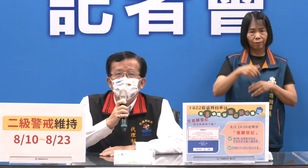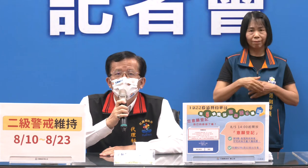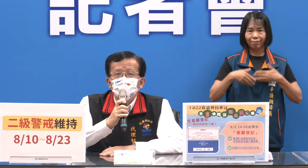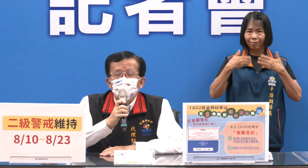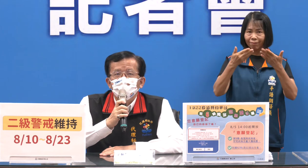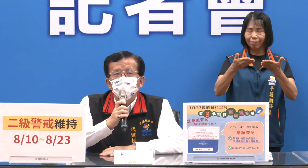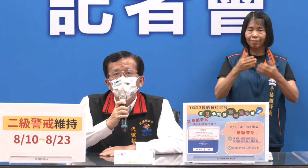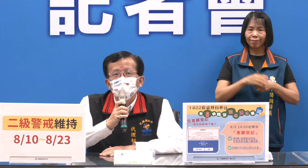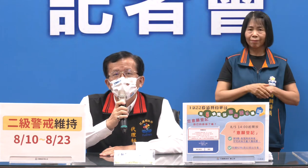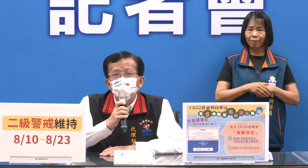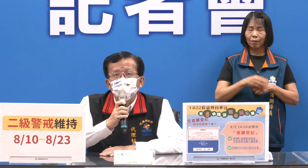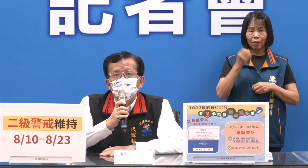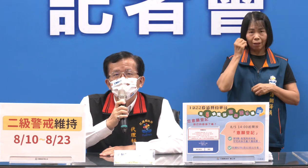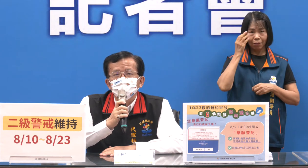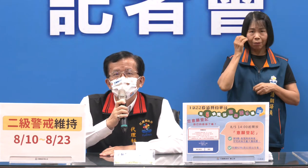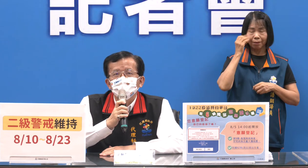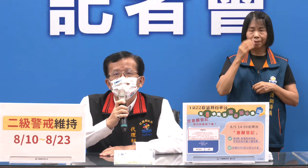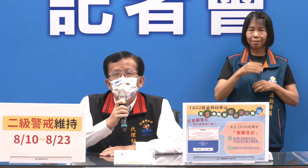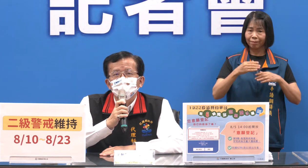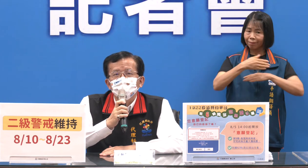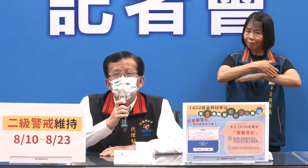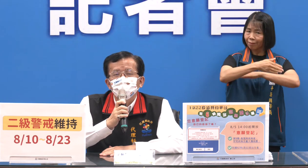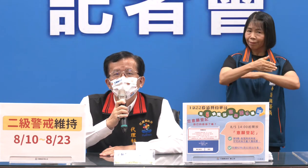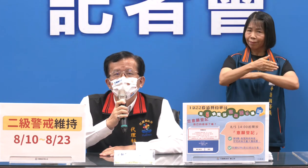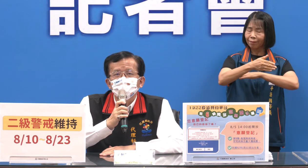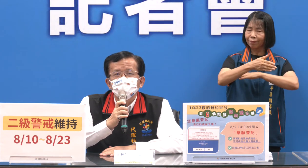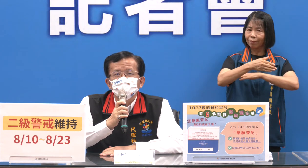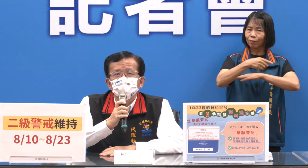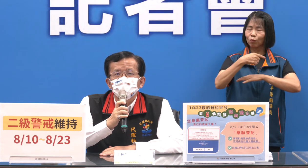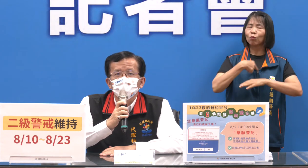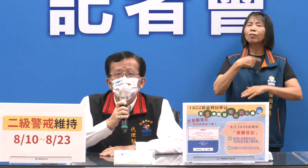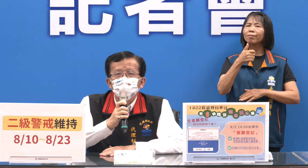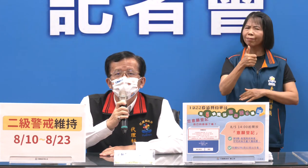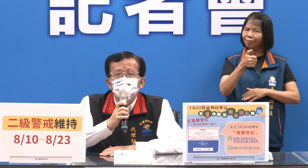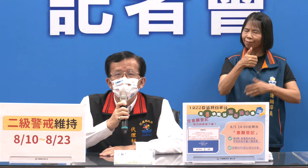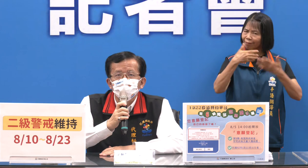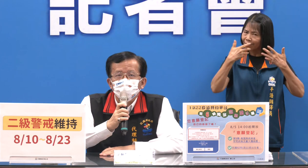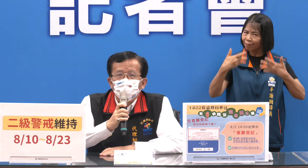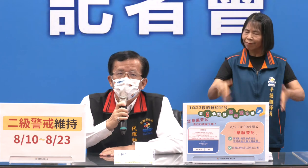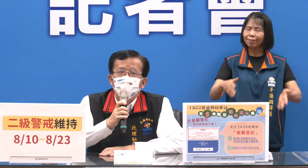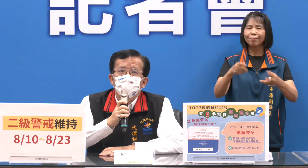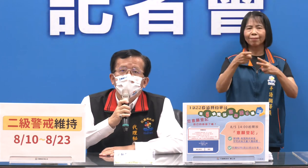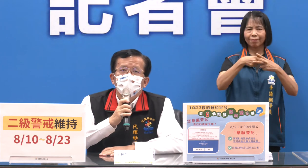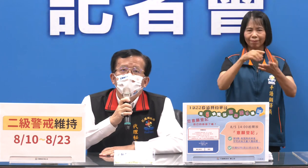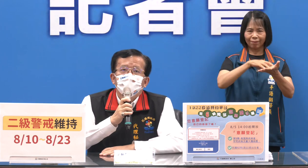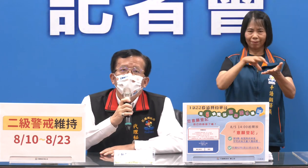的，我们花莲县，我们非常谢谢很多诊所